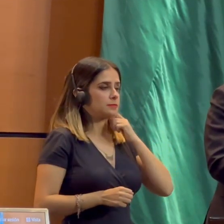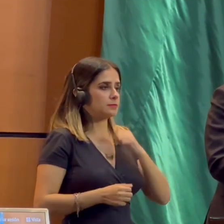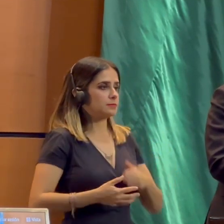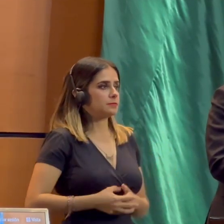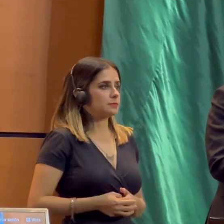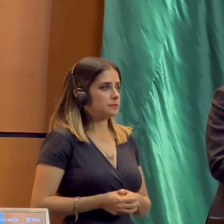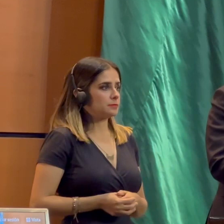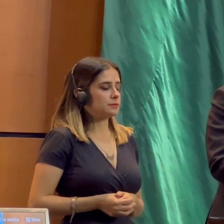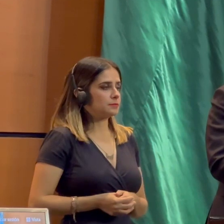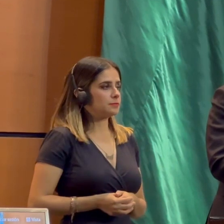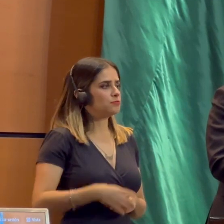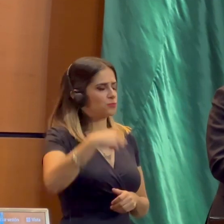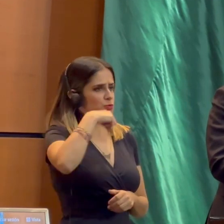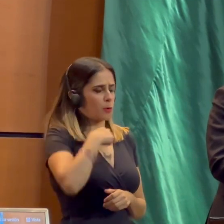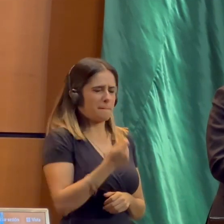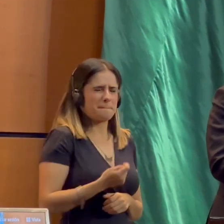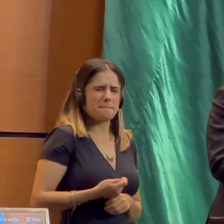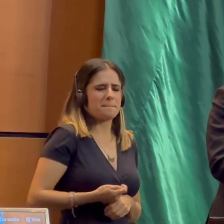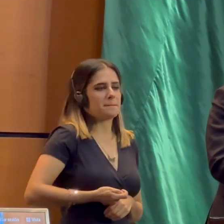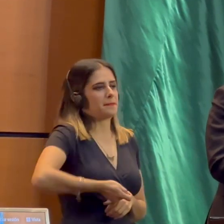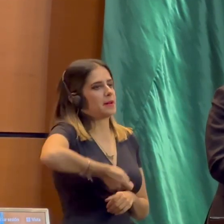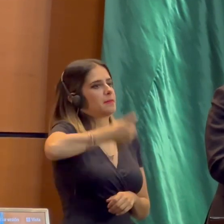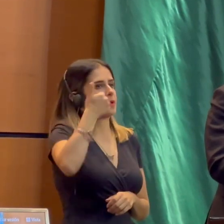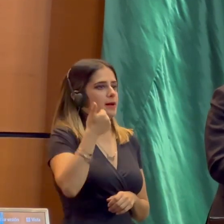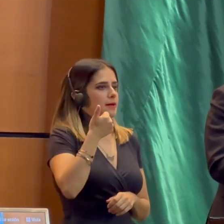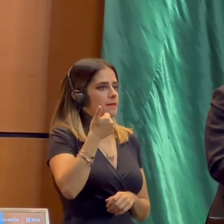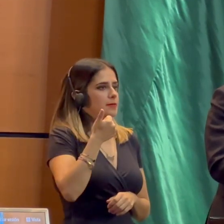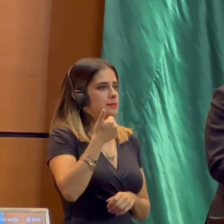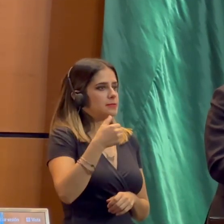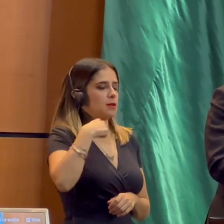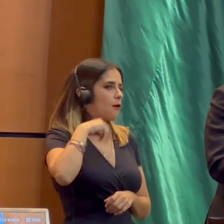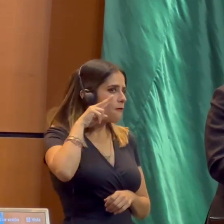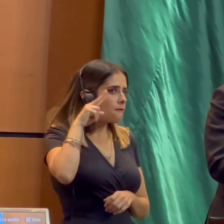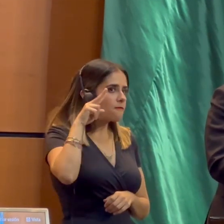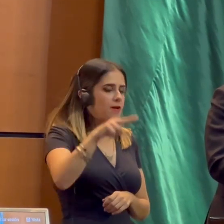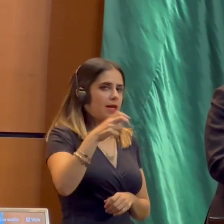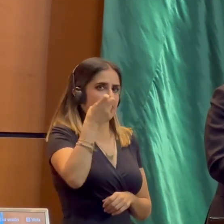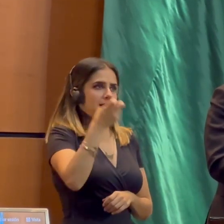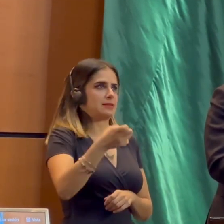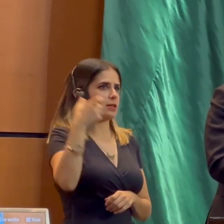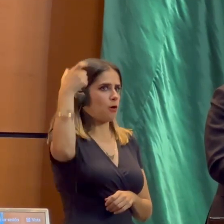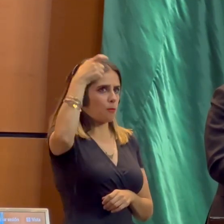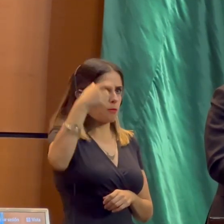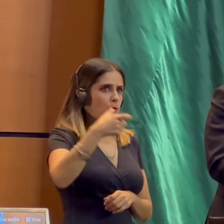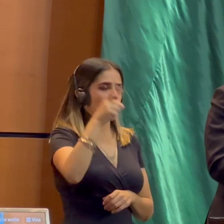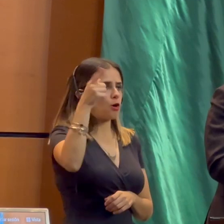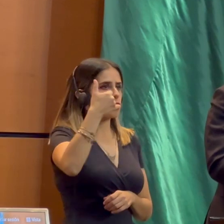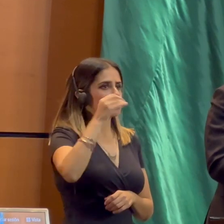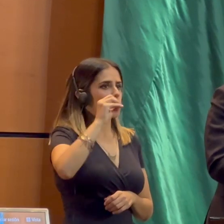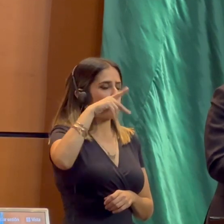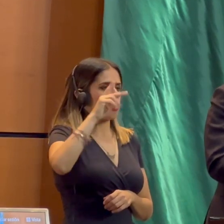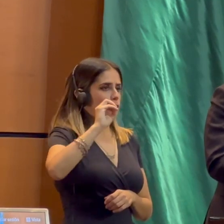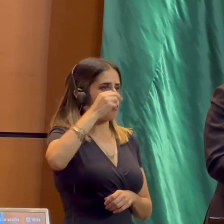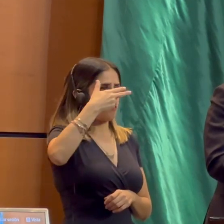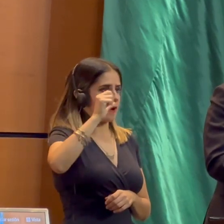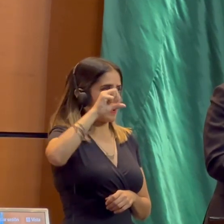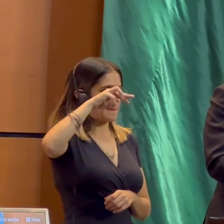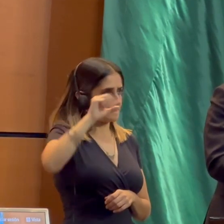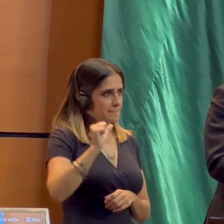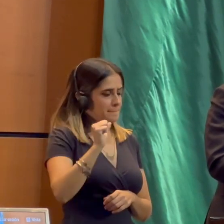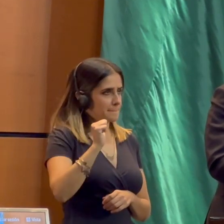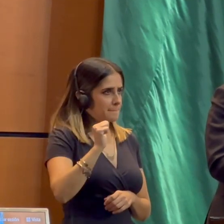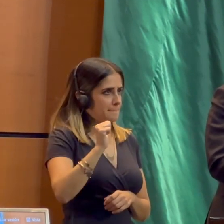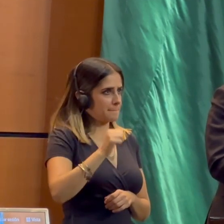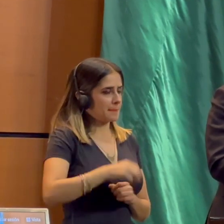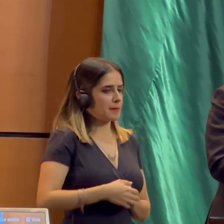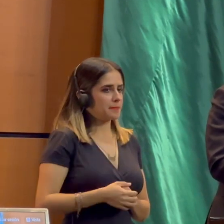金沢区高船台という私が以前住んでいた自宅の前で日